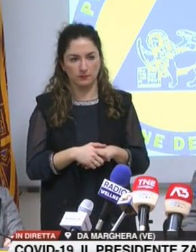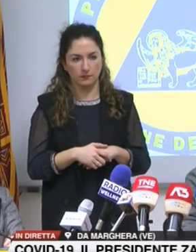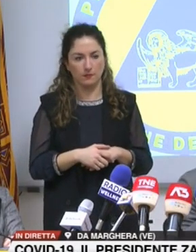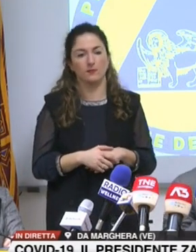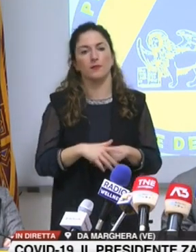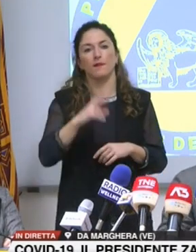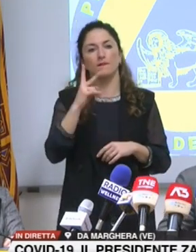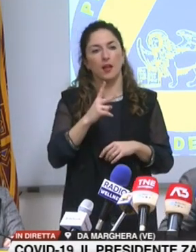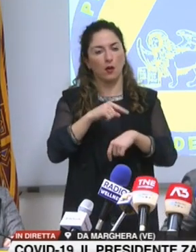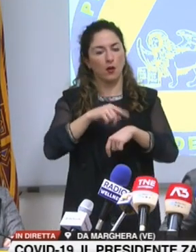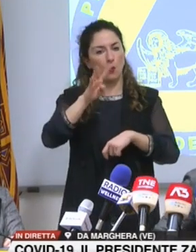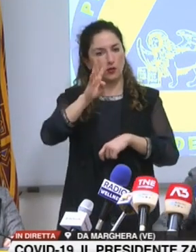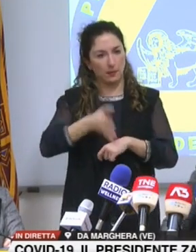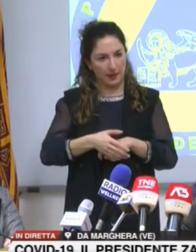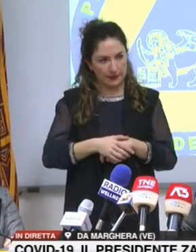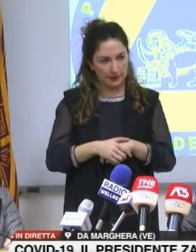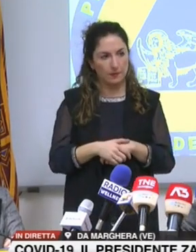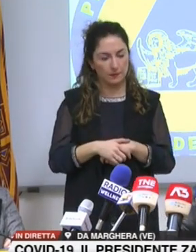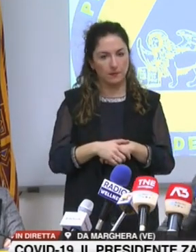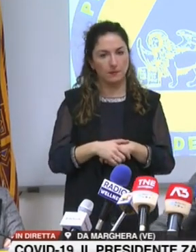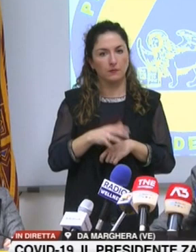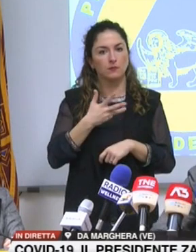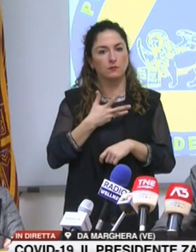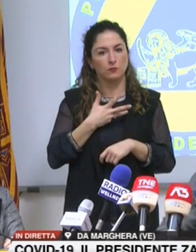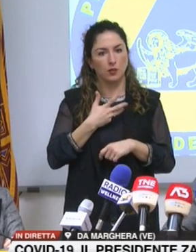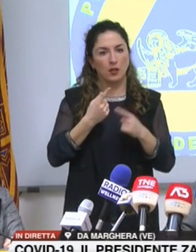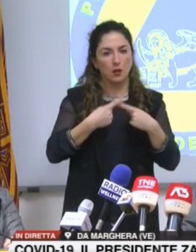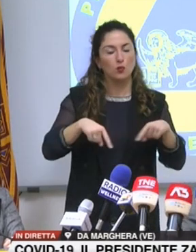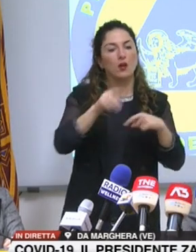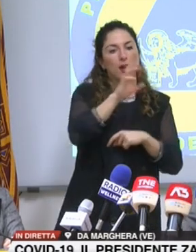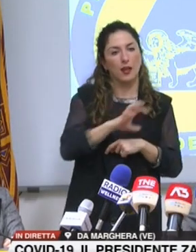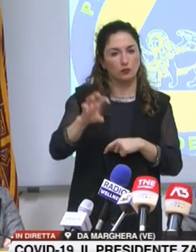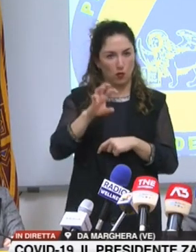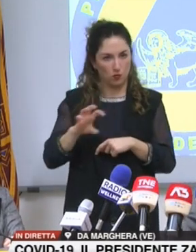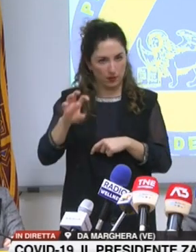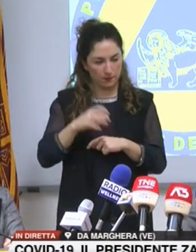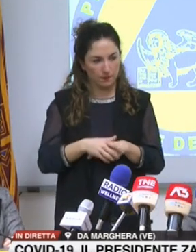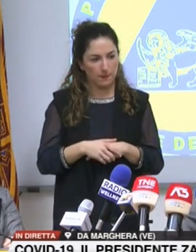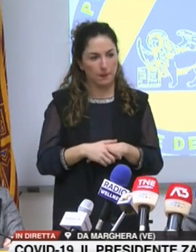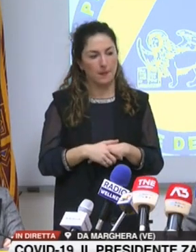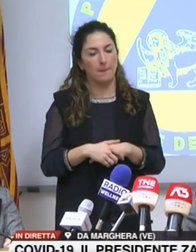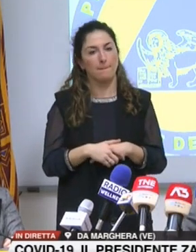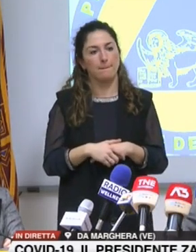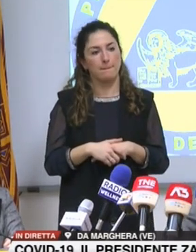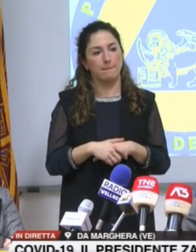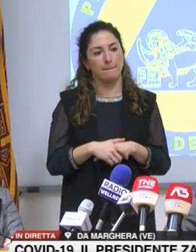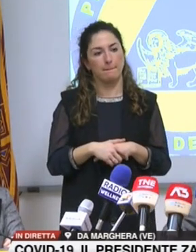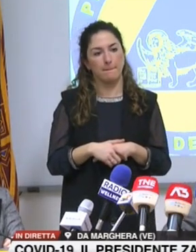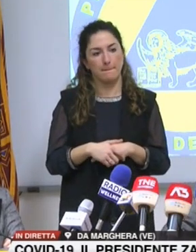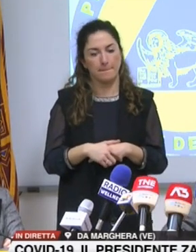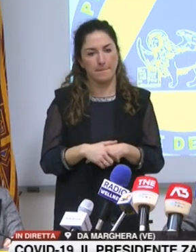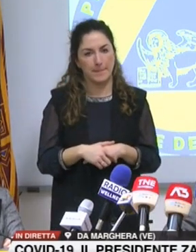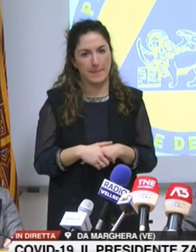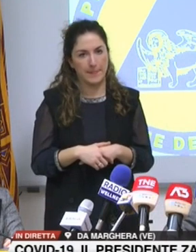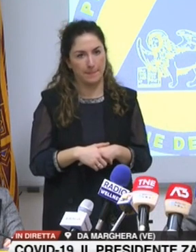alle 4 e mezzo e alle 16:30 avremo la riunione tra regioni. Ovvio è che la questione che è stata posta è una questione